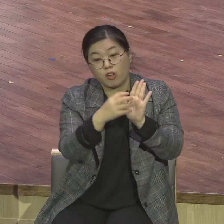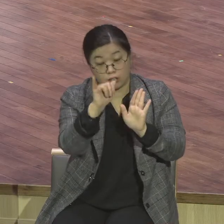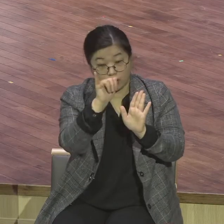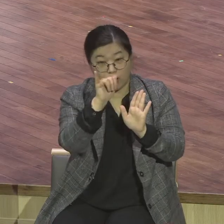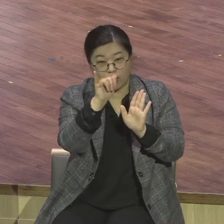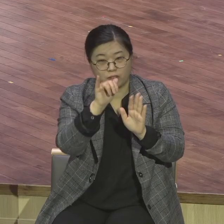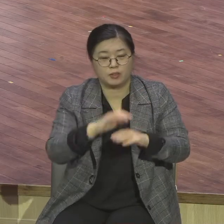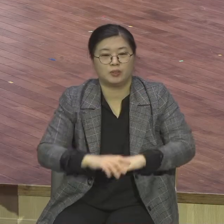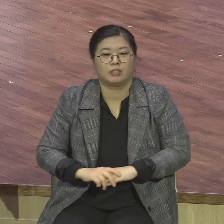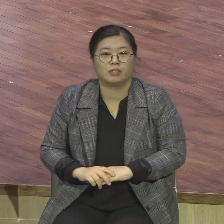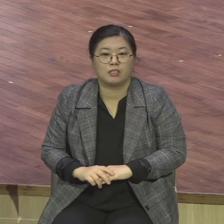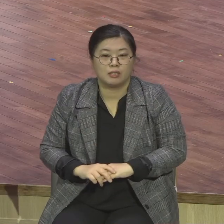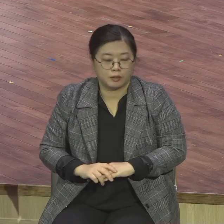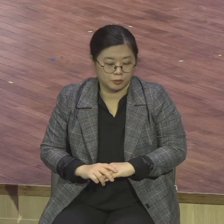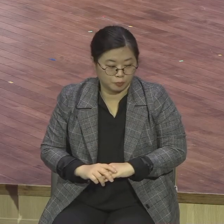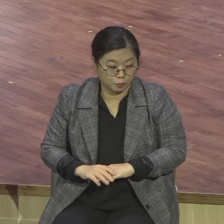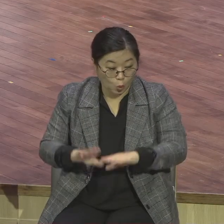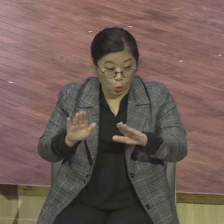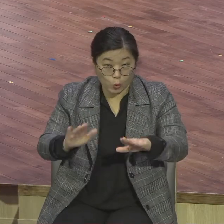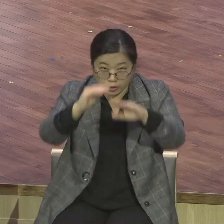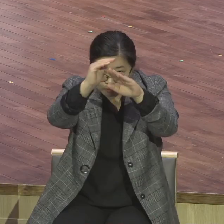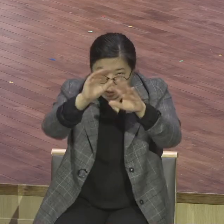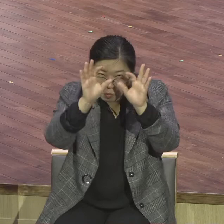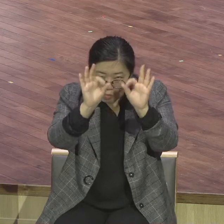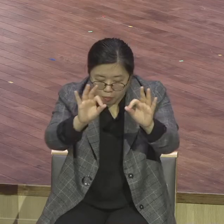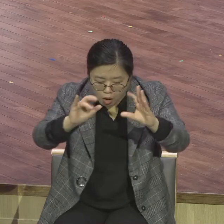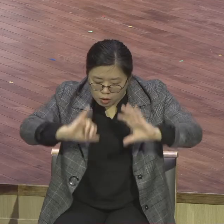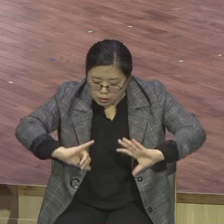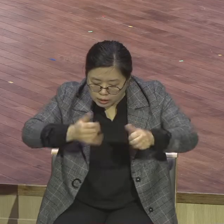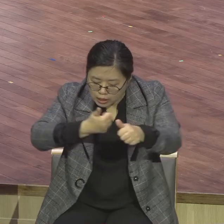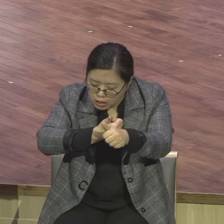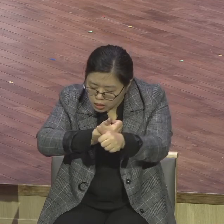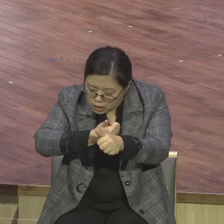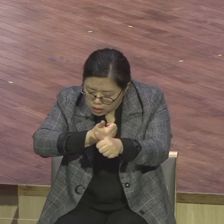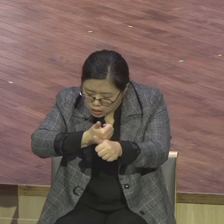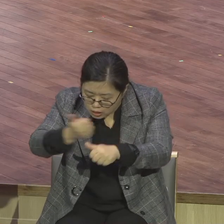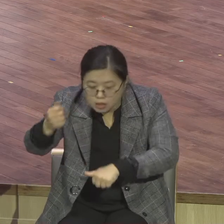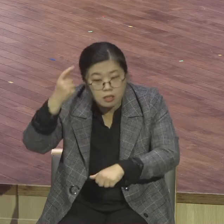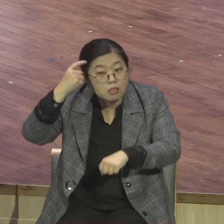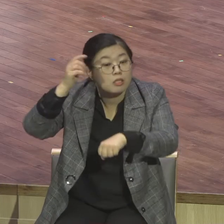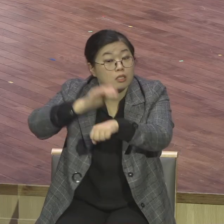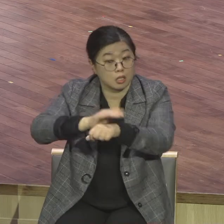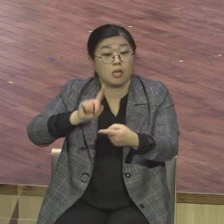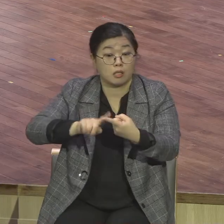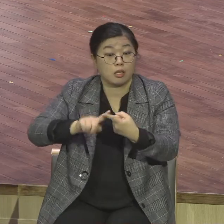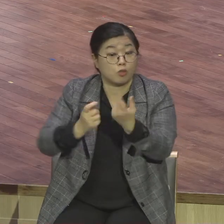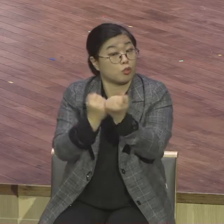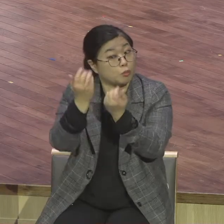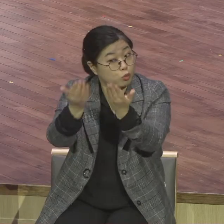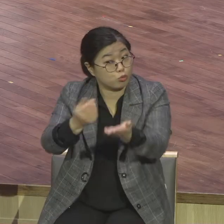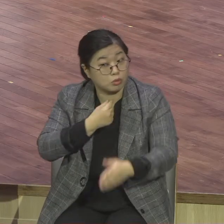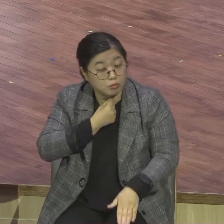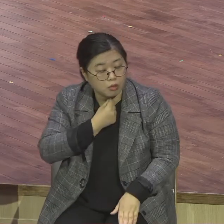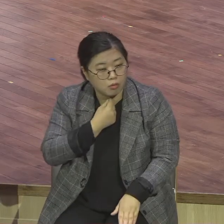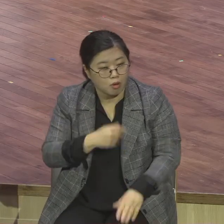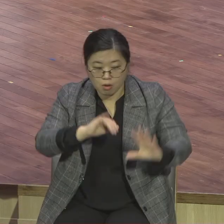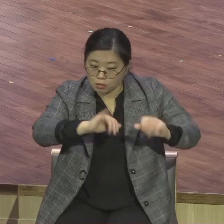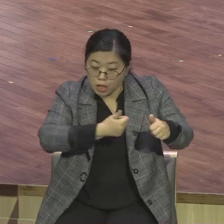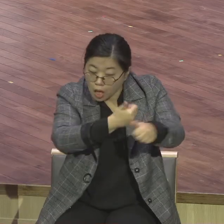주는 말씀인데 세상을 이기는 지혜, 세상을 어떻게 이겨요? 우리는 못 이깁니다.